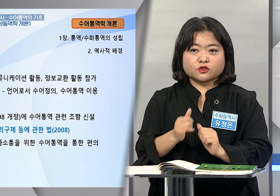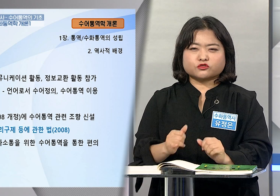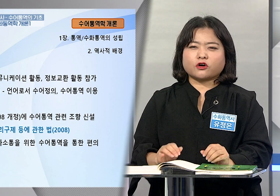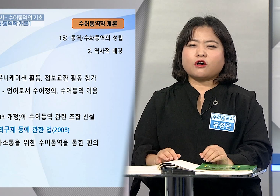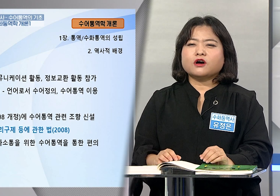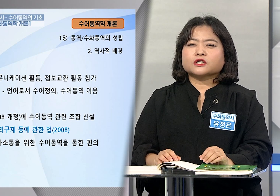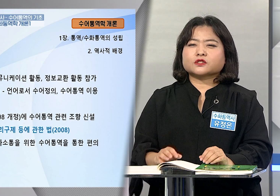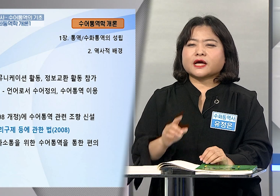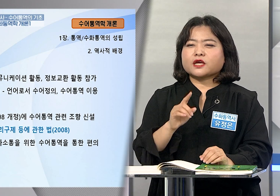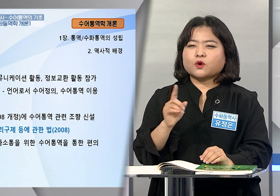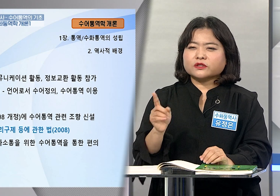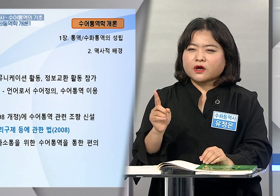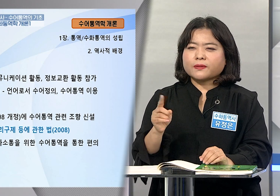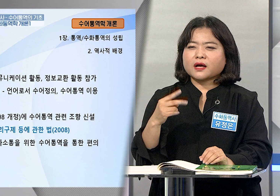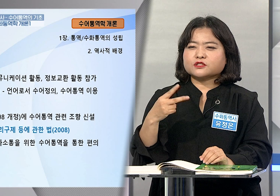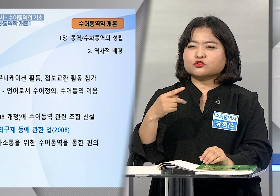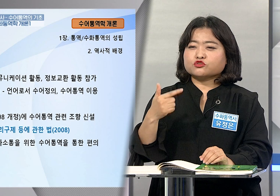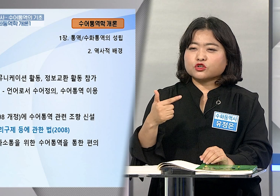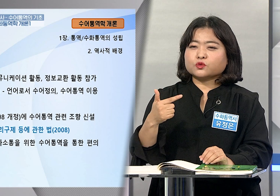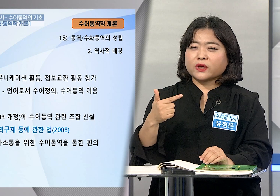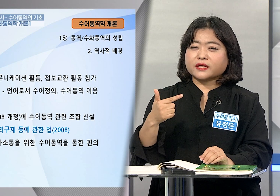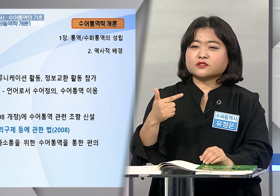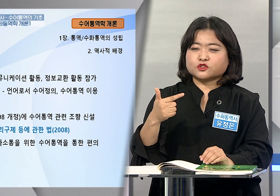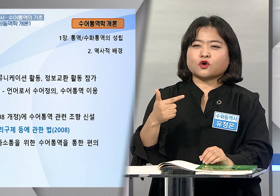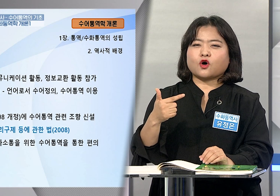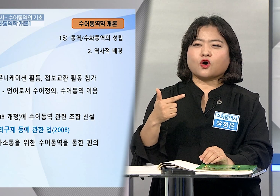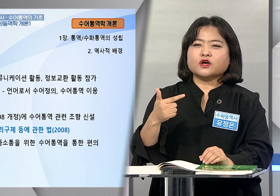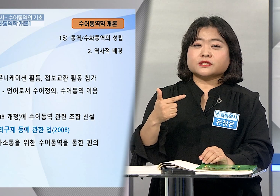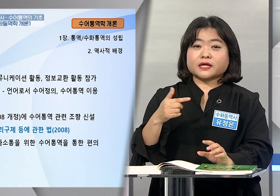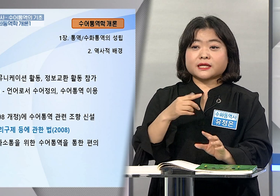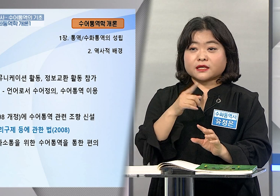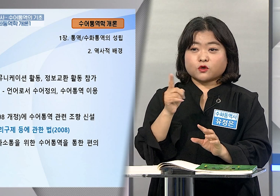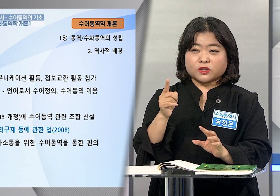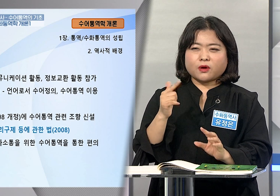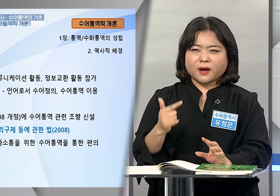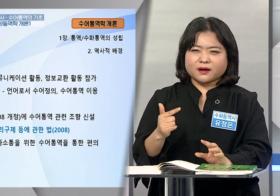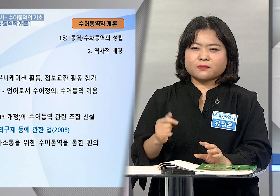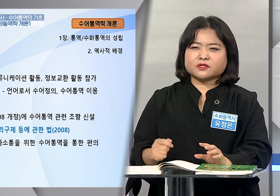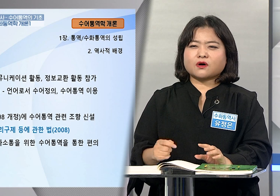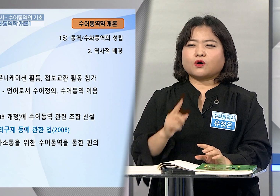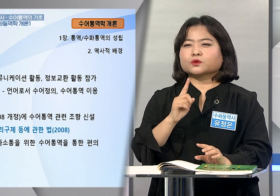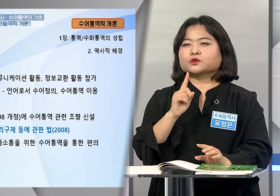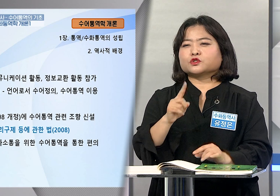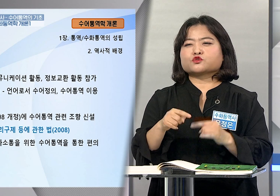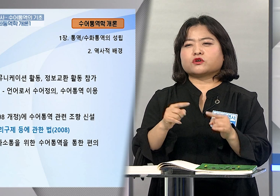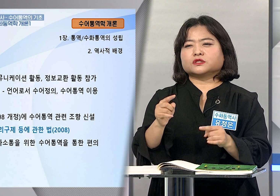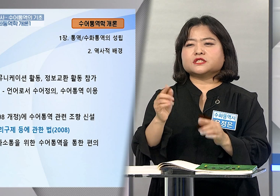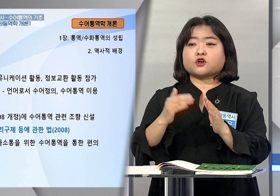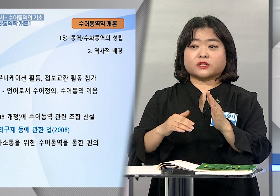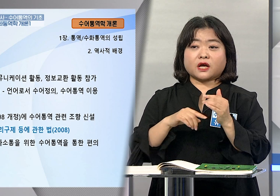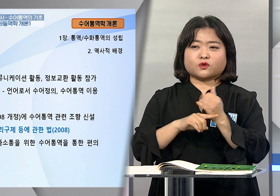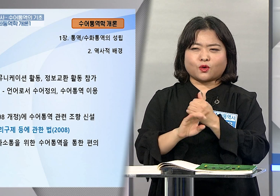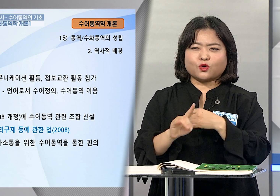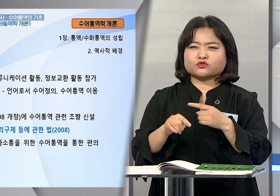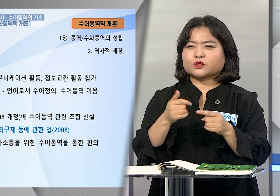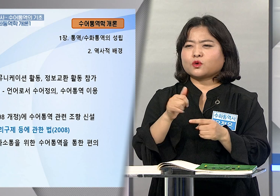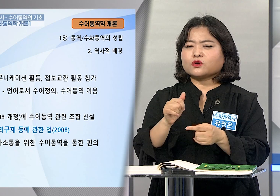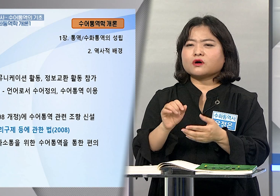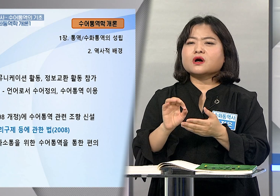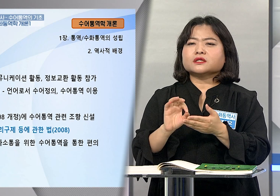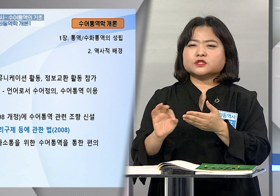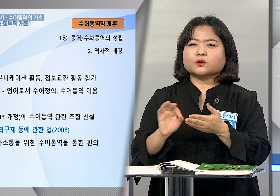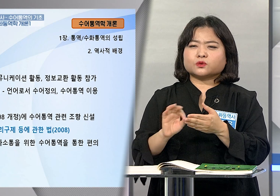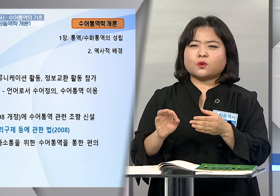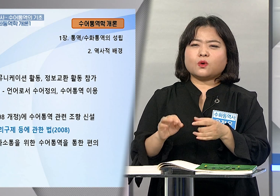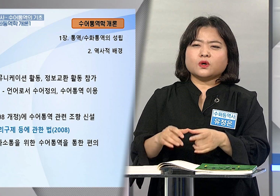영향이 있었고요. 장애인 권리 협약 2006년도에 있었죠. 세계 장애인 권리 협약을 하면서 언어로서의 수어를 정의하게 되고 수화